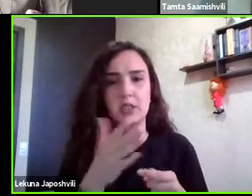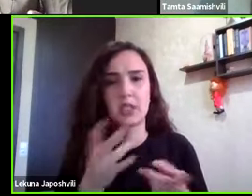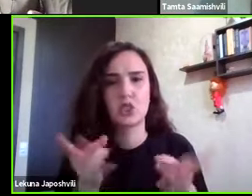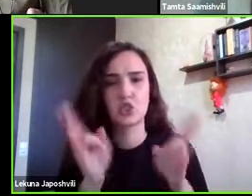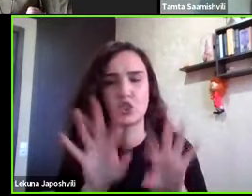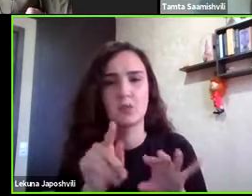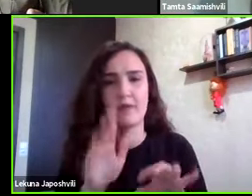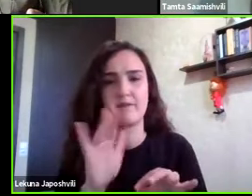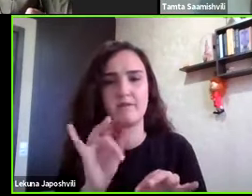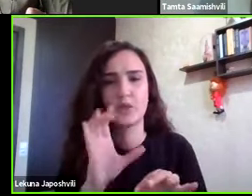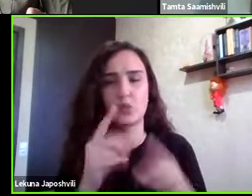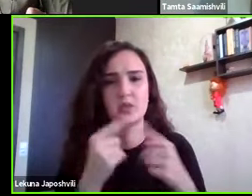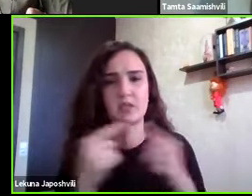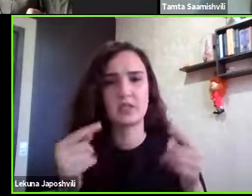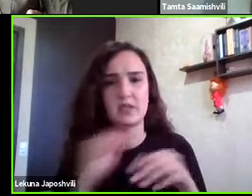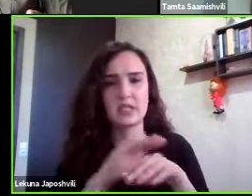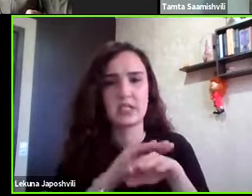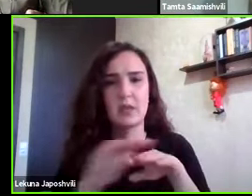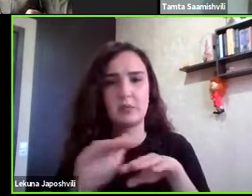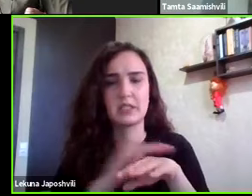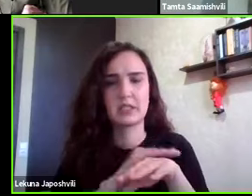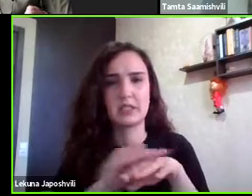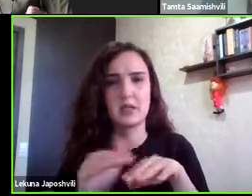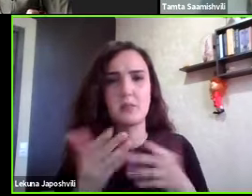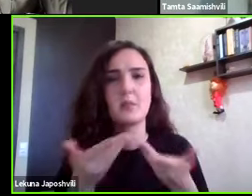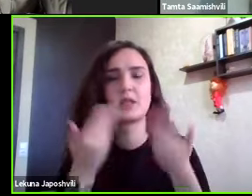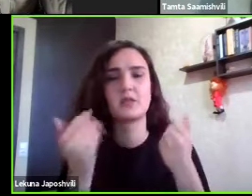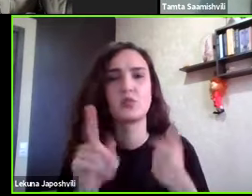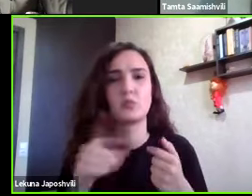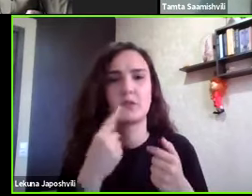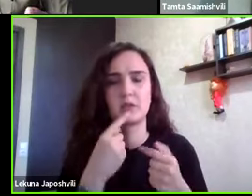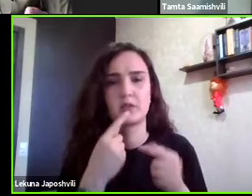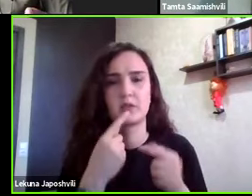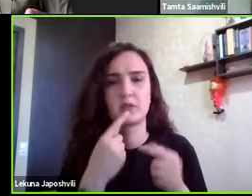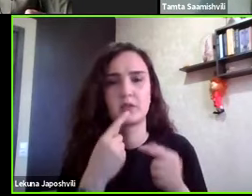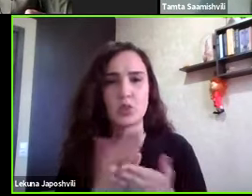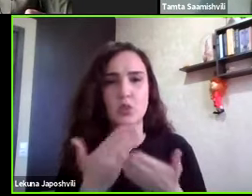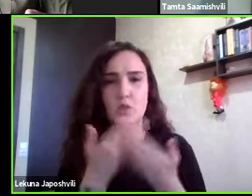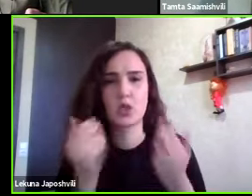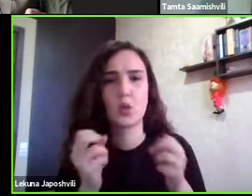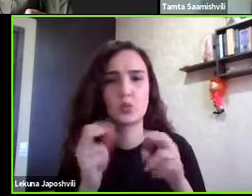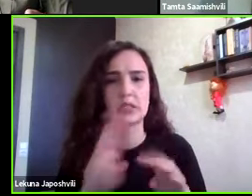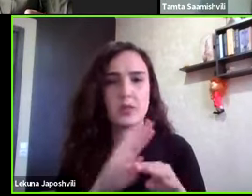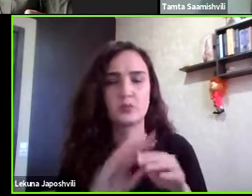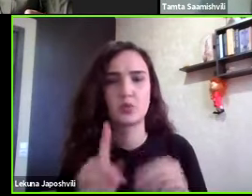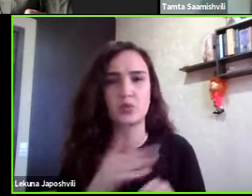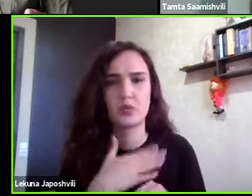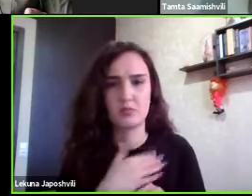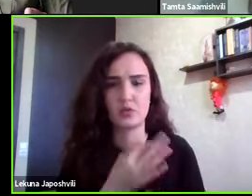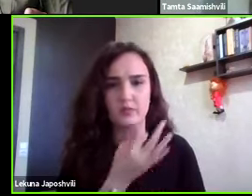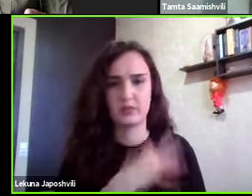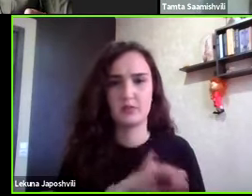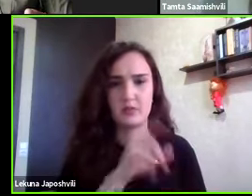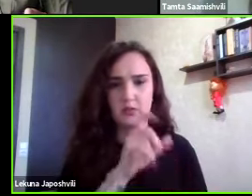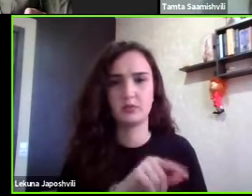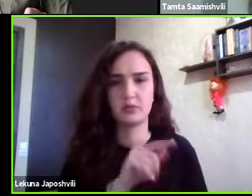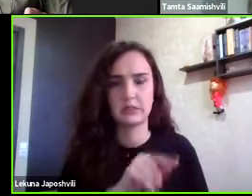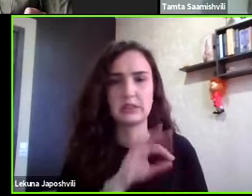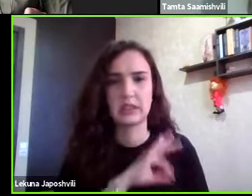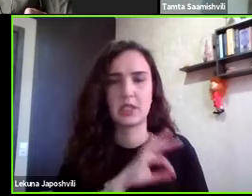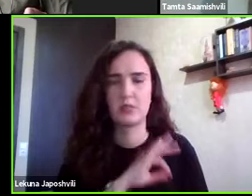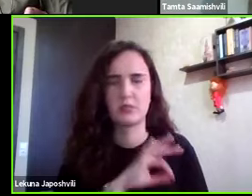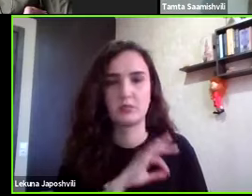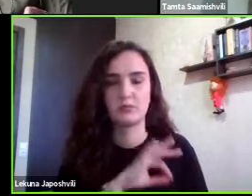რჩება ვირუსი სხვადასხვა ზედაპირზე. ანუ მარტივად რომ ვთქვათ, არის თუ არა უსაფრთხო, რომ ჩემმა შულმა